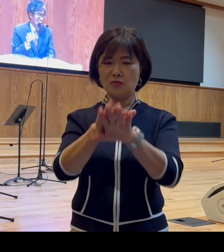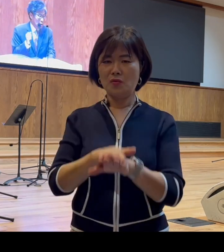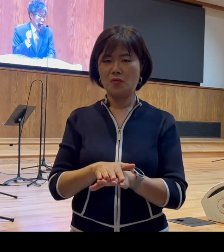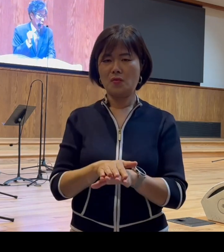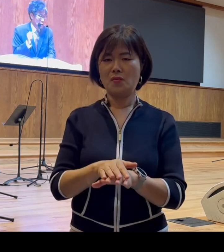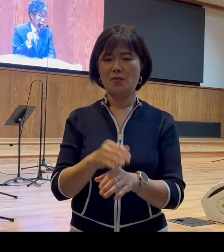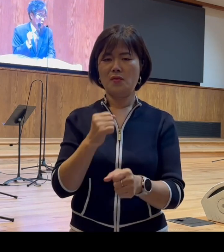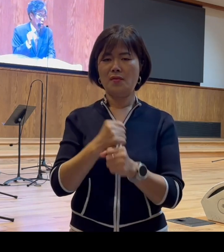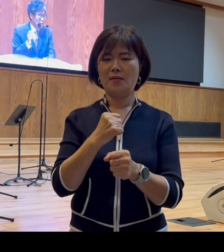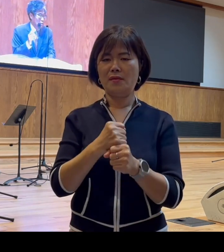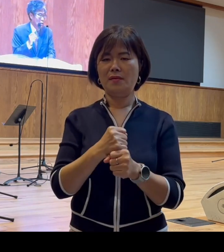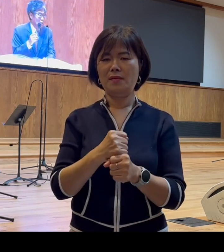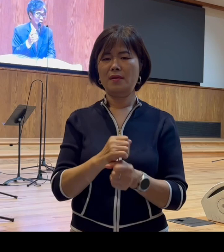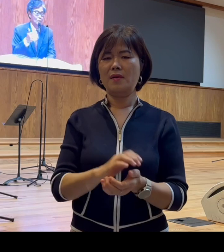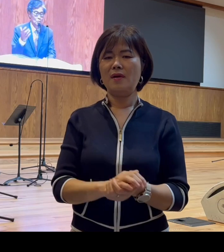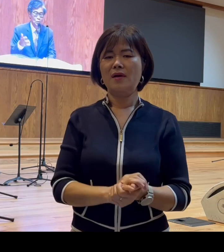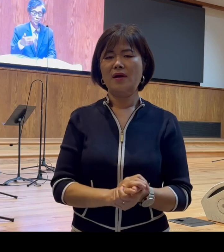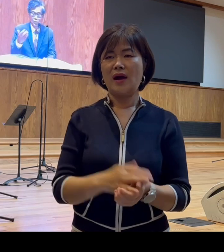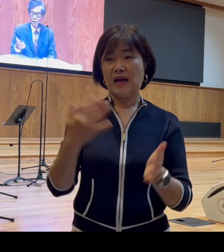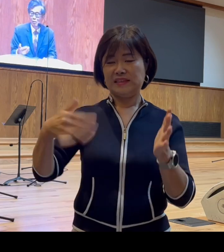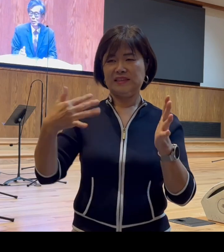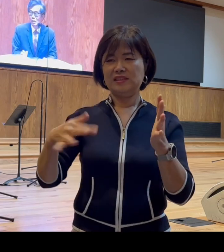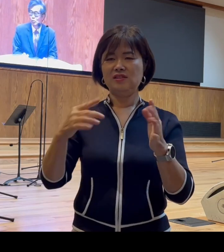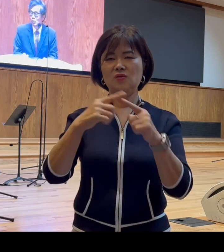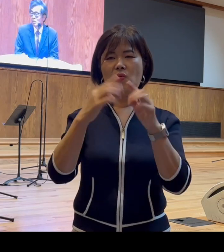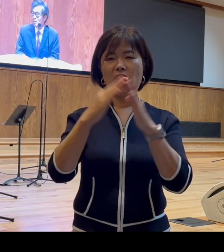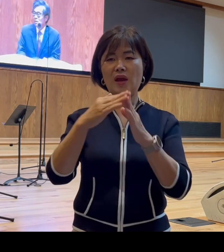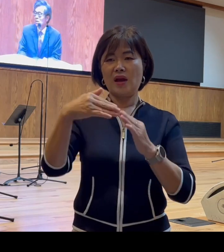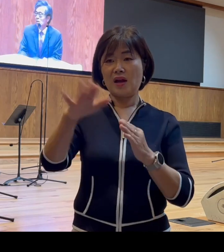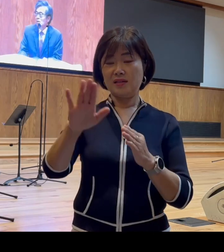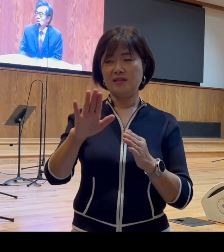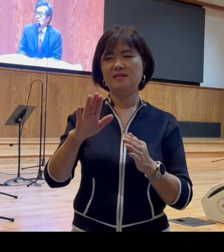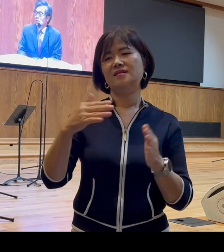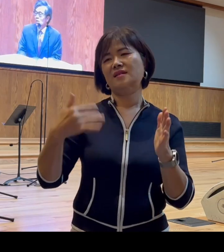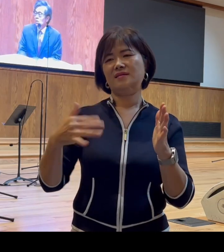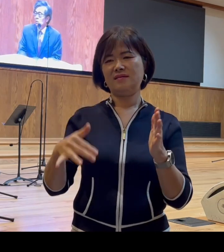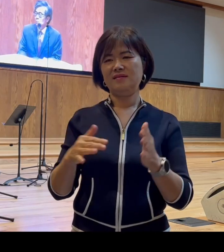안나가의 반대말인 건 다 아시잖아요. 하여튼 뭐 기가 막히게 붙였는데,